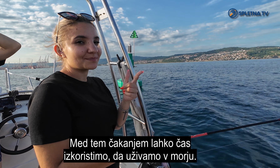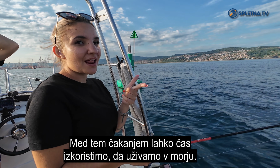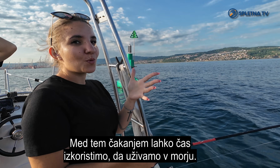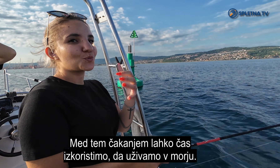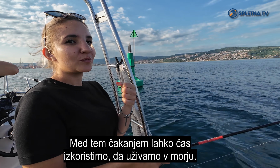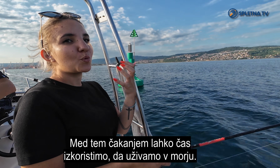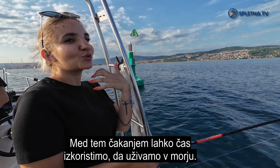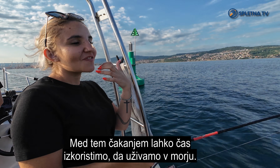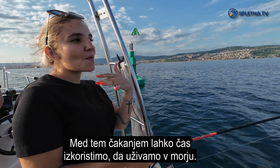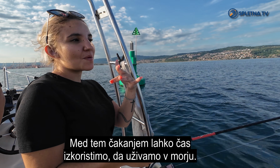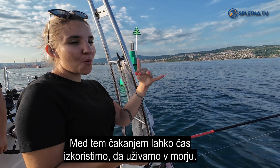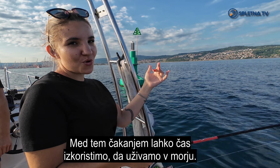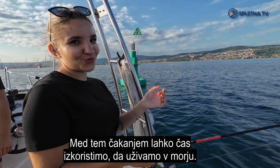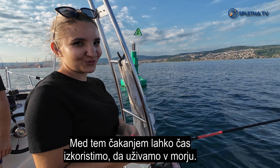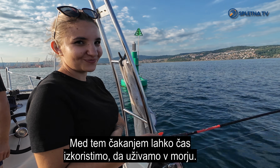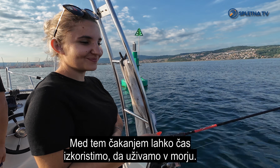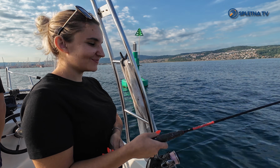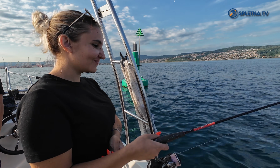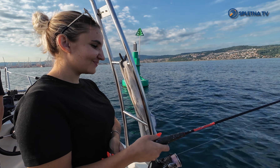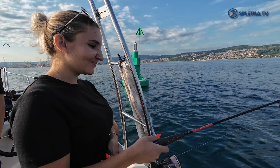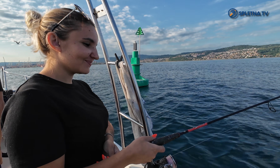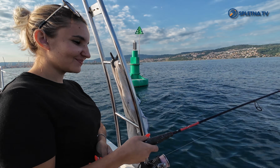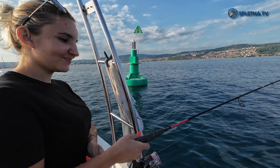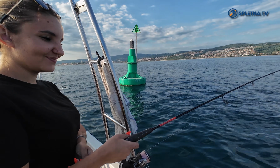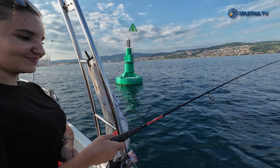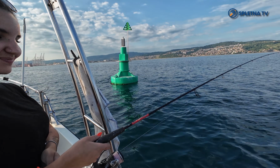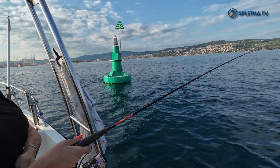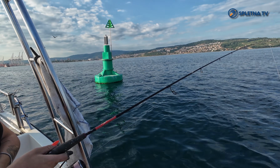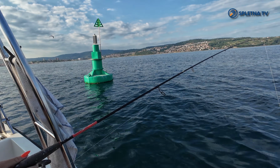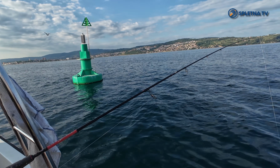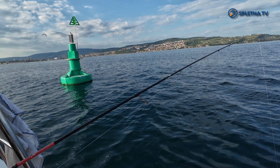čas izkoristimo, da uživamo v morju.